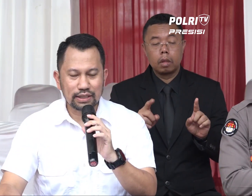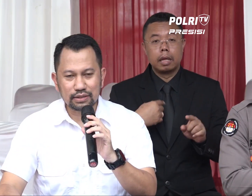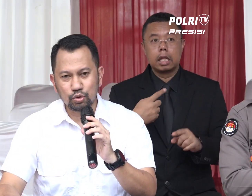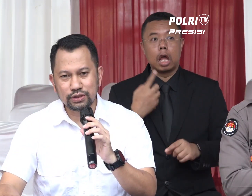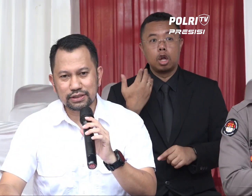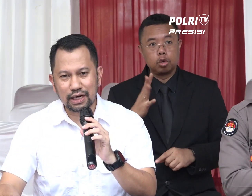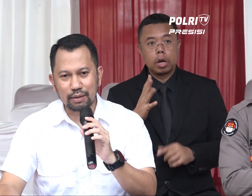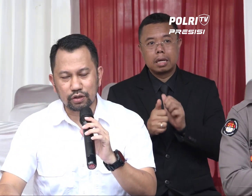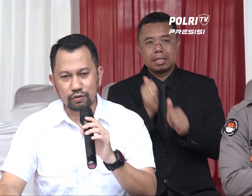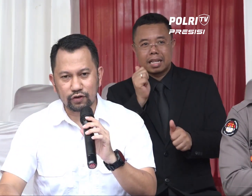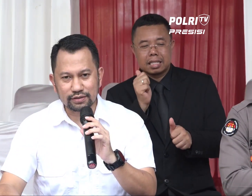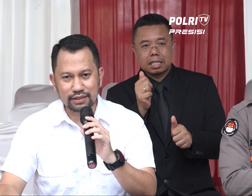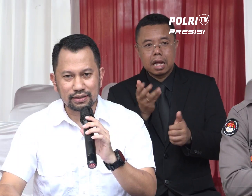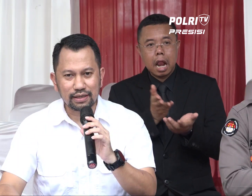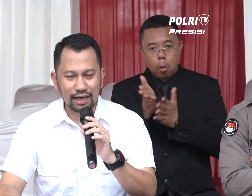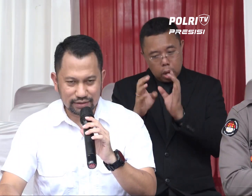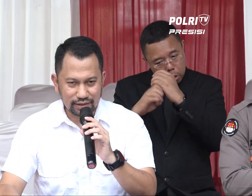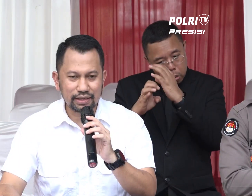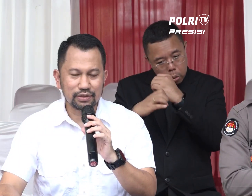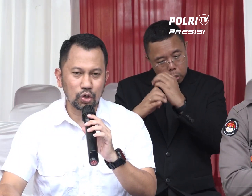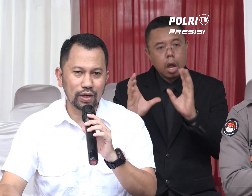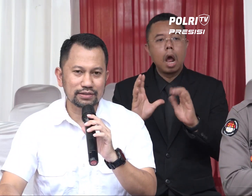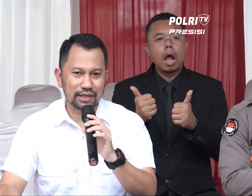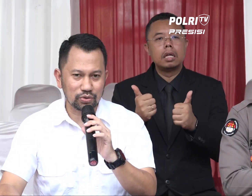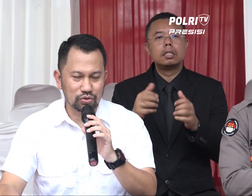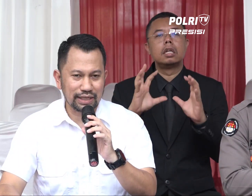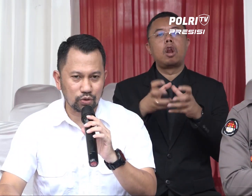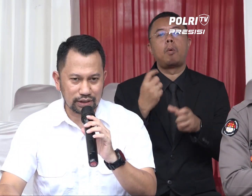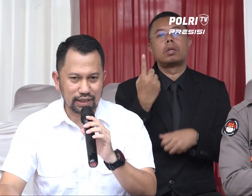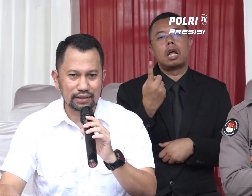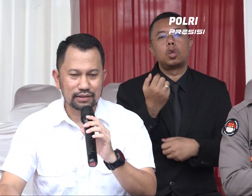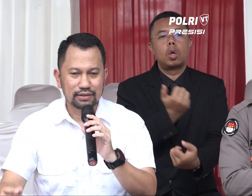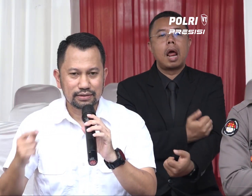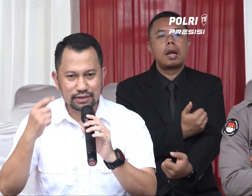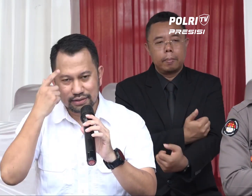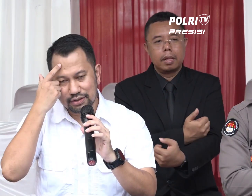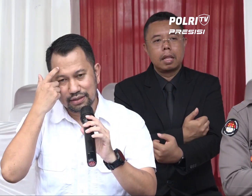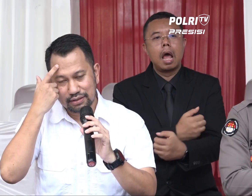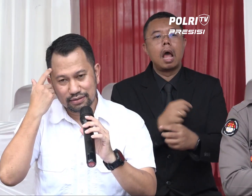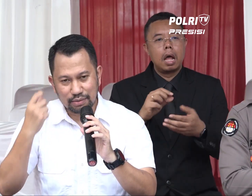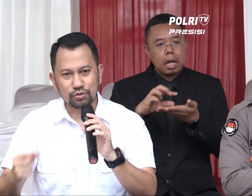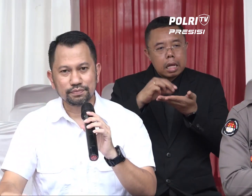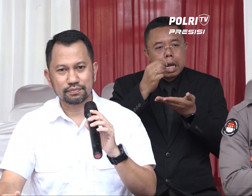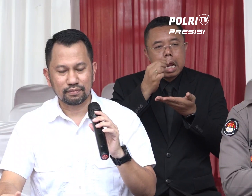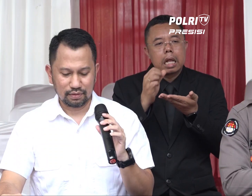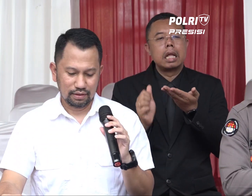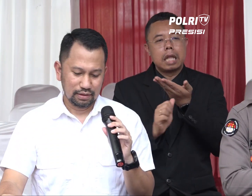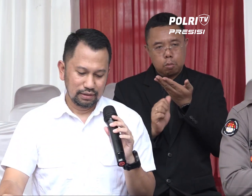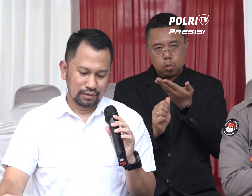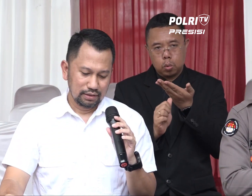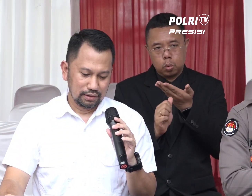kita sudah uji secara laboratorium forensik, hasilnya golongan 1 narkotika jenis sabu.